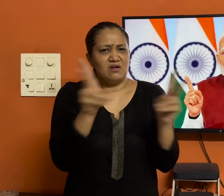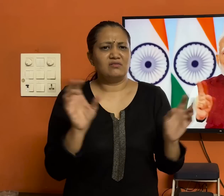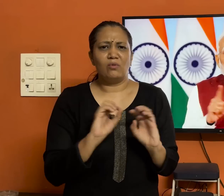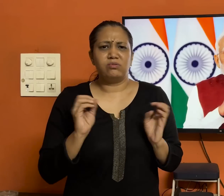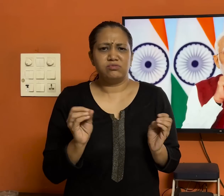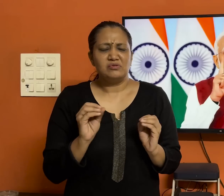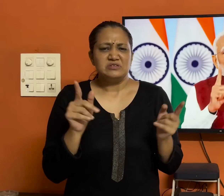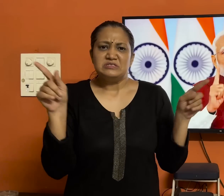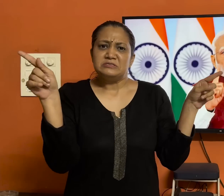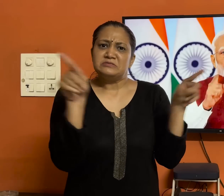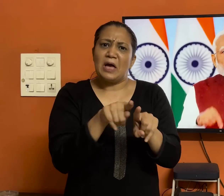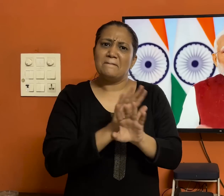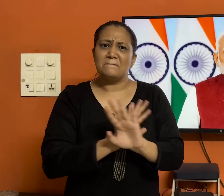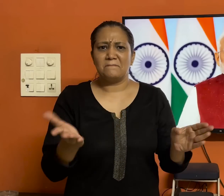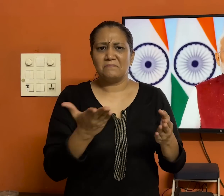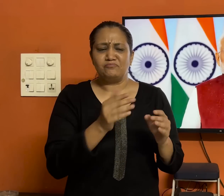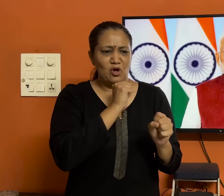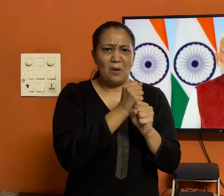अलग अलग नहीं देखेंगे।